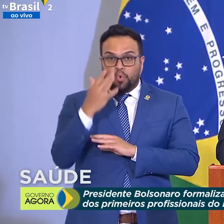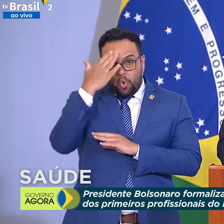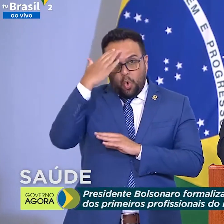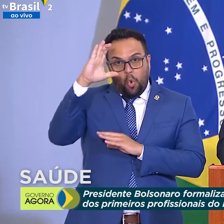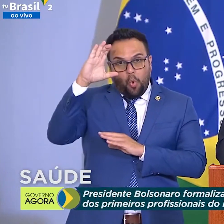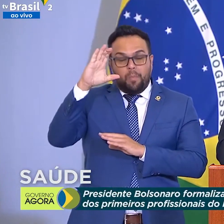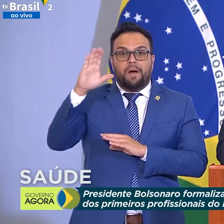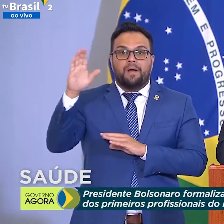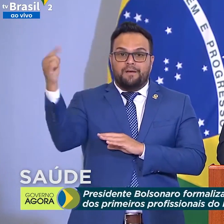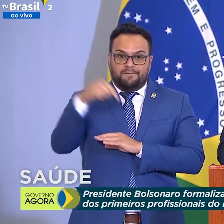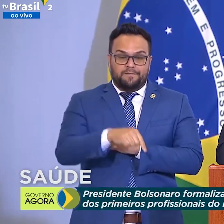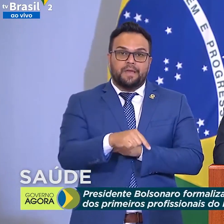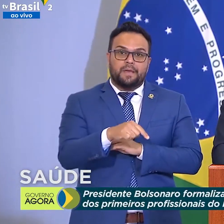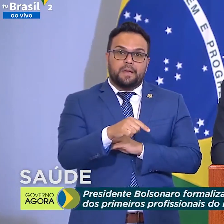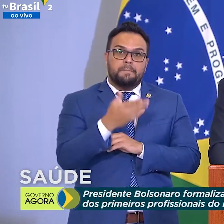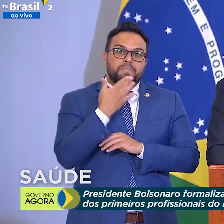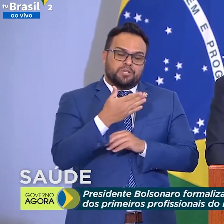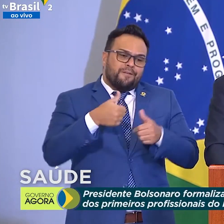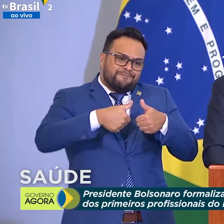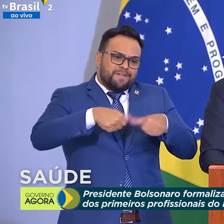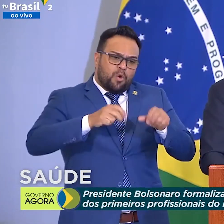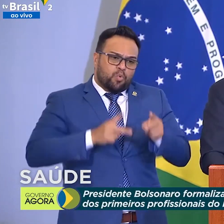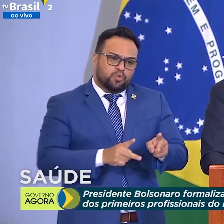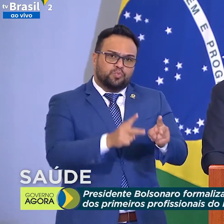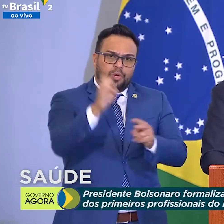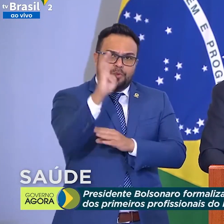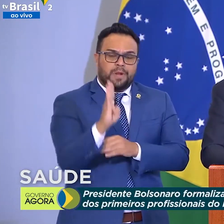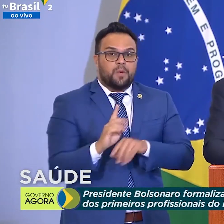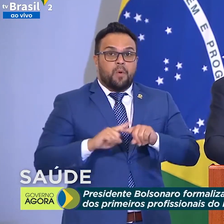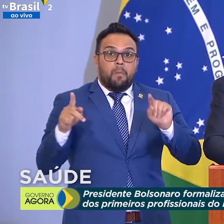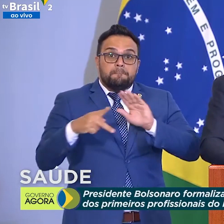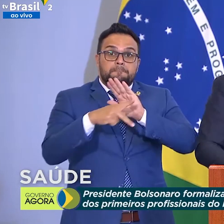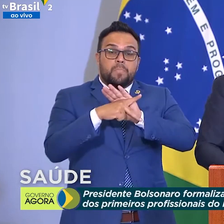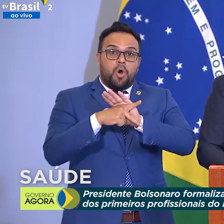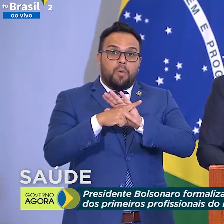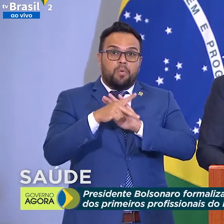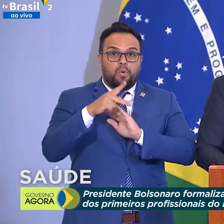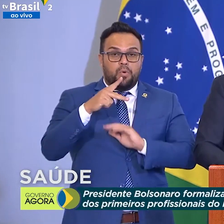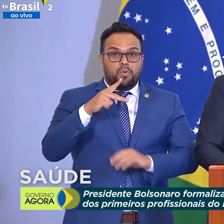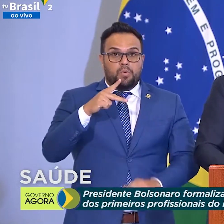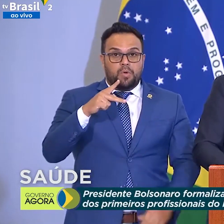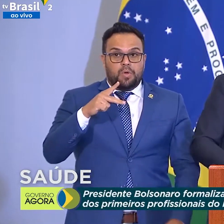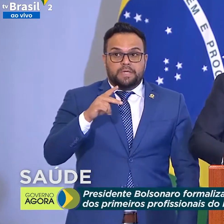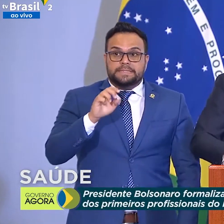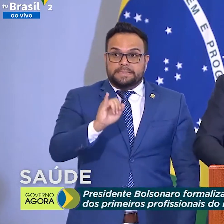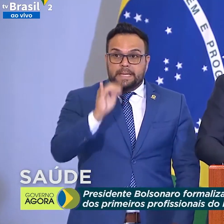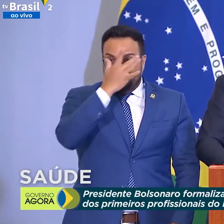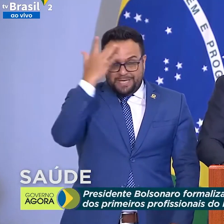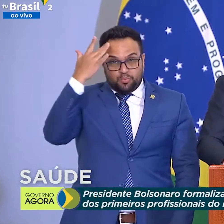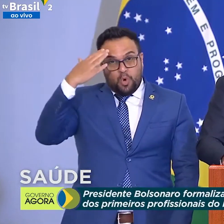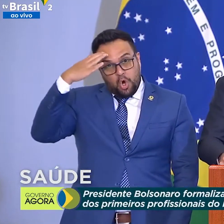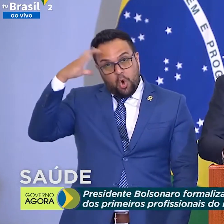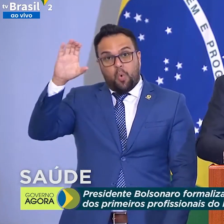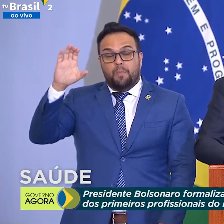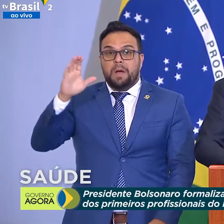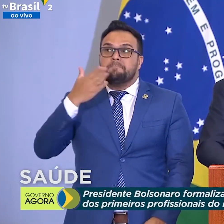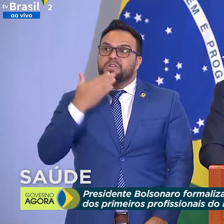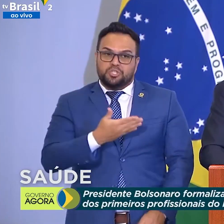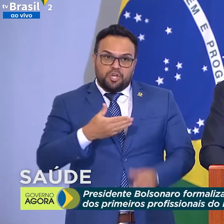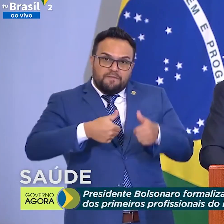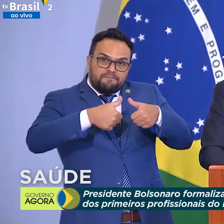próprio ministro da Saúde do PT naquela época falou o seguinte: o cubano que pedir asilo será